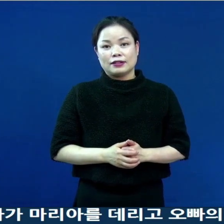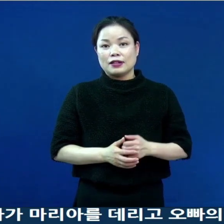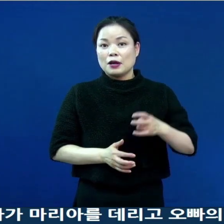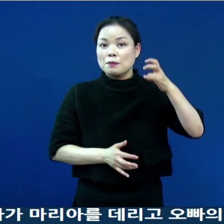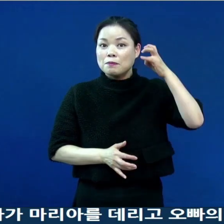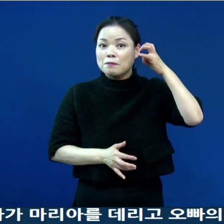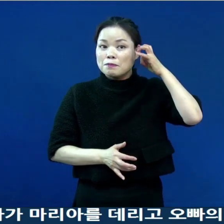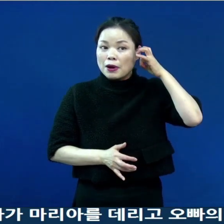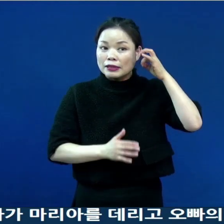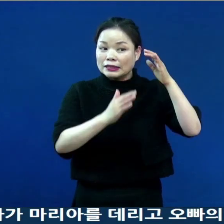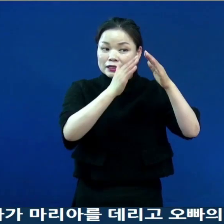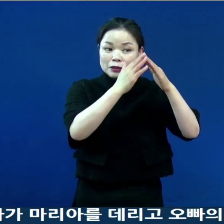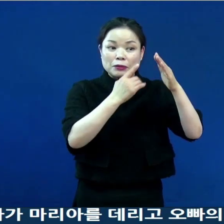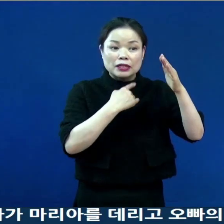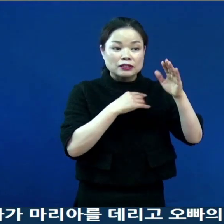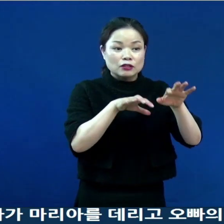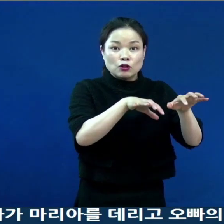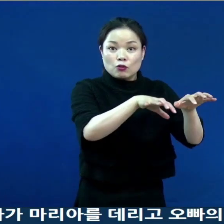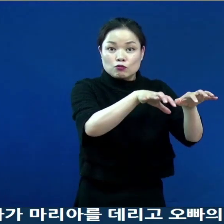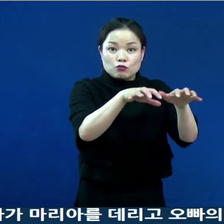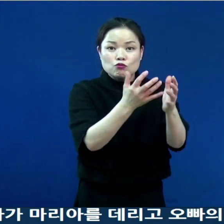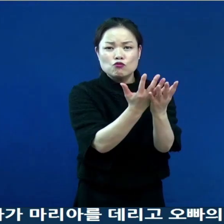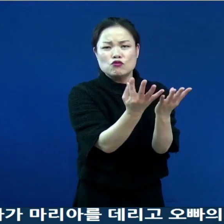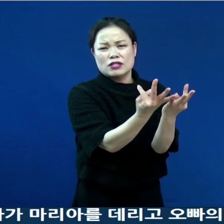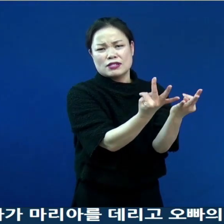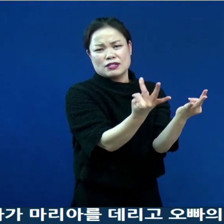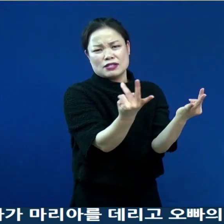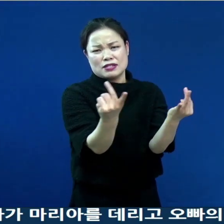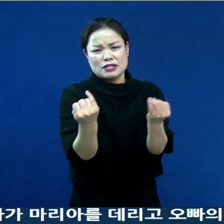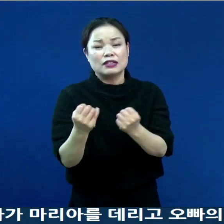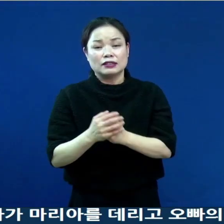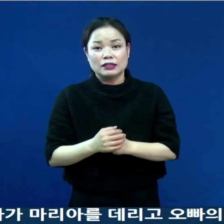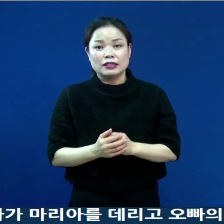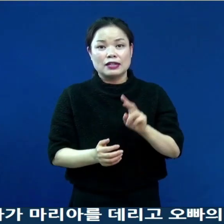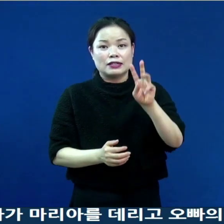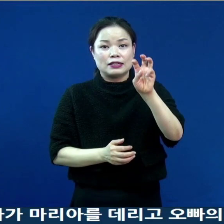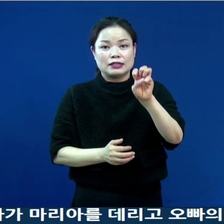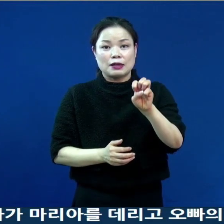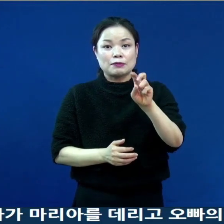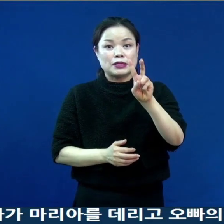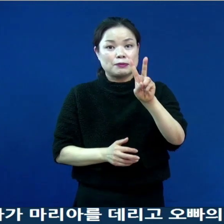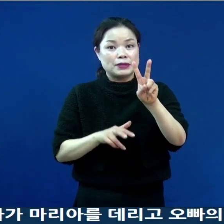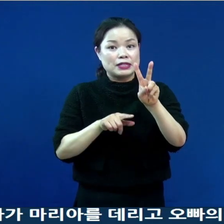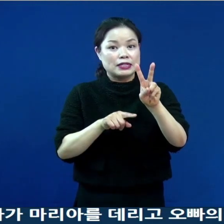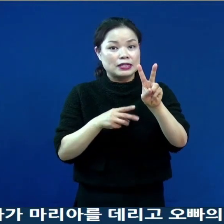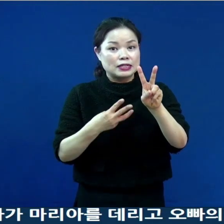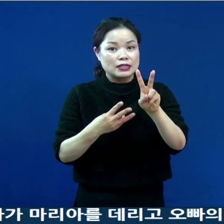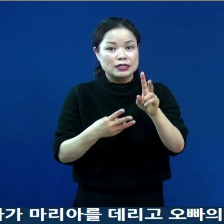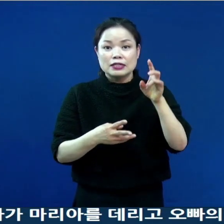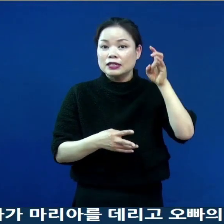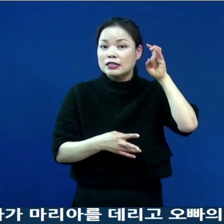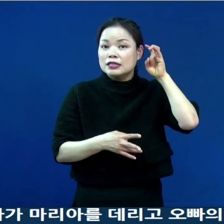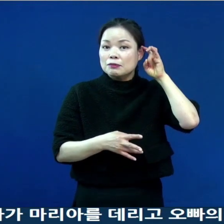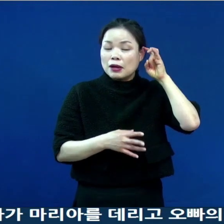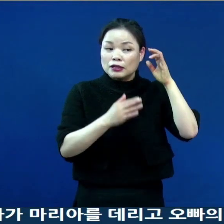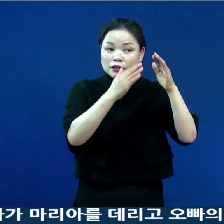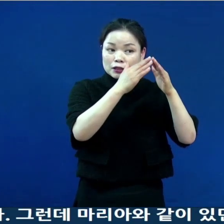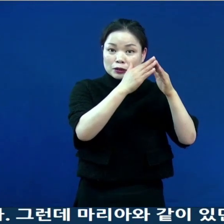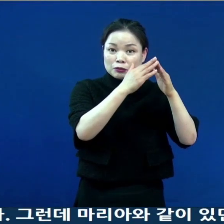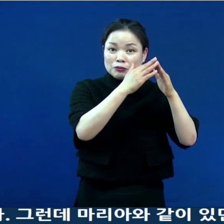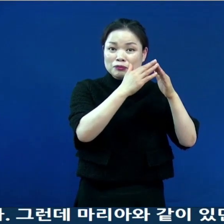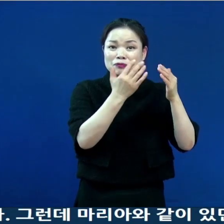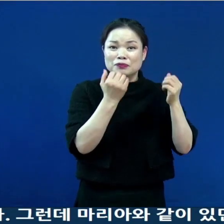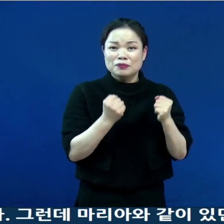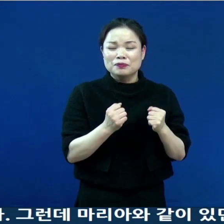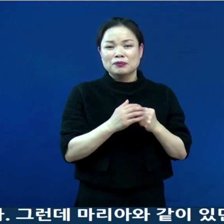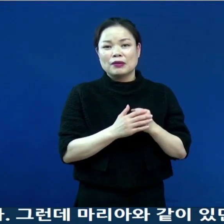마리아랑 함께 집에 있었던 이 무리들이, 그게 얘기예요. 그런데 32절을 보면 마리아가 집순인 것 같은데